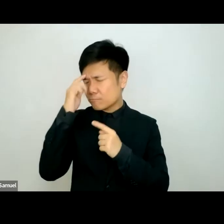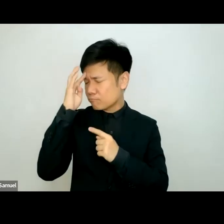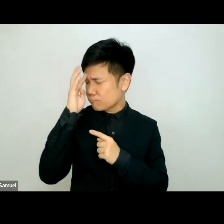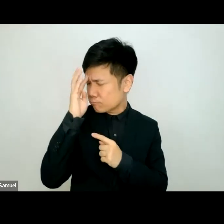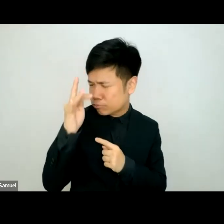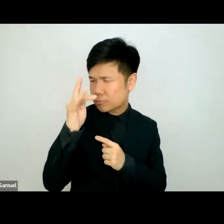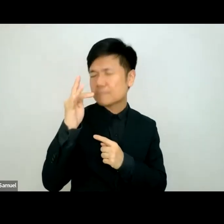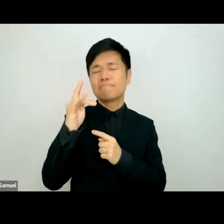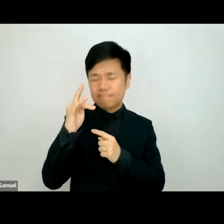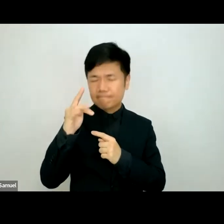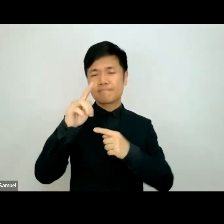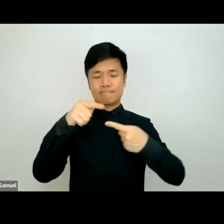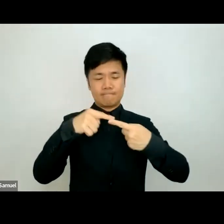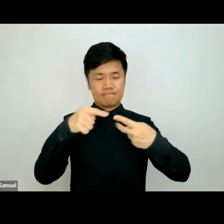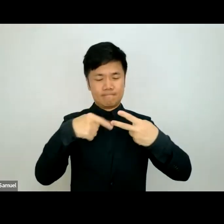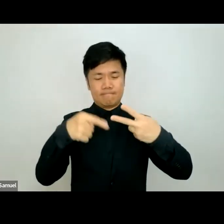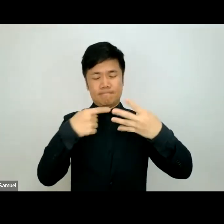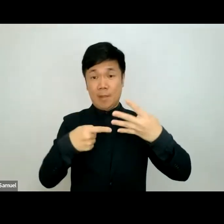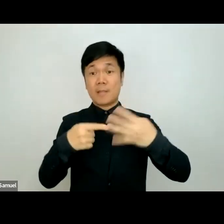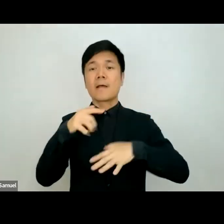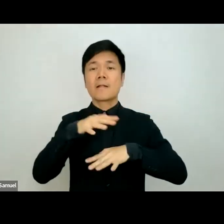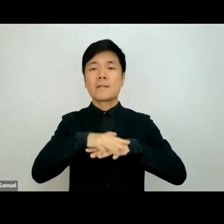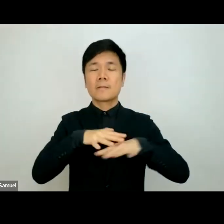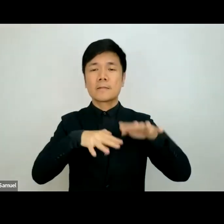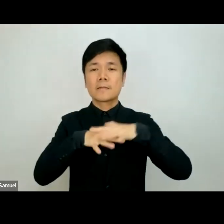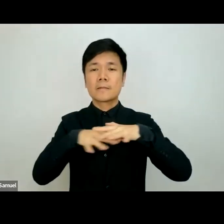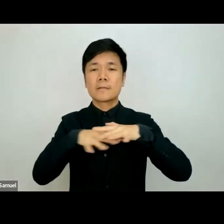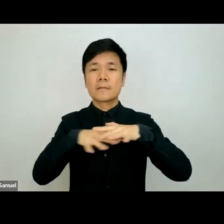personnes handicapées. Nous